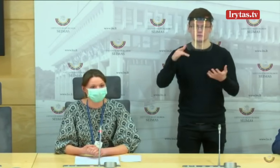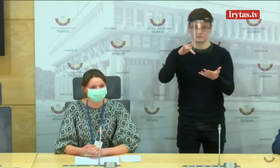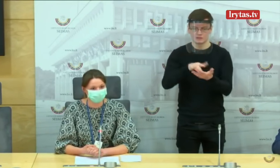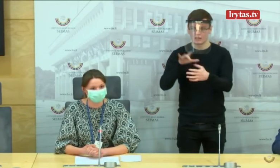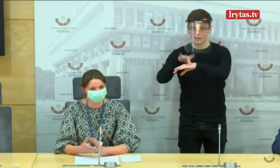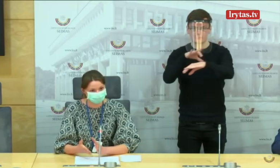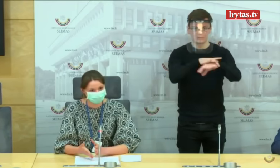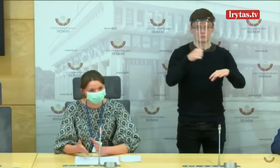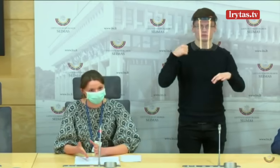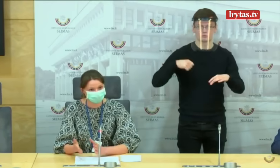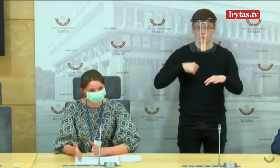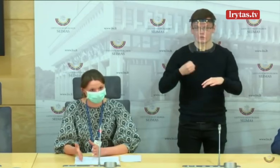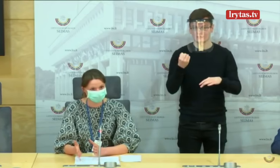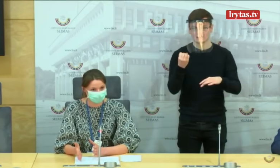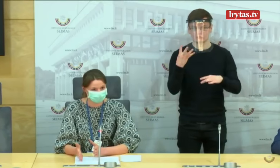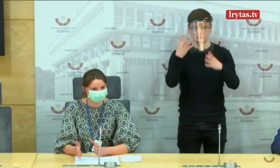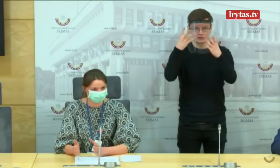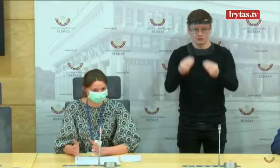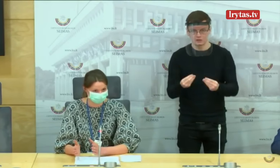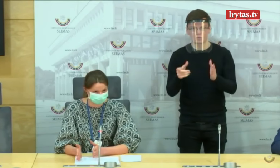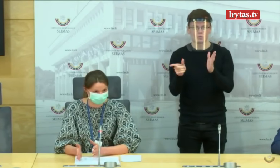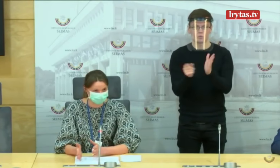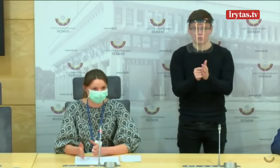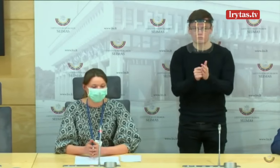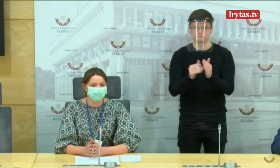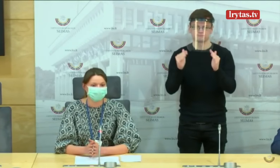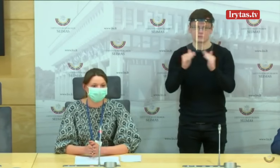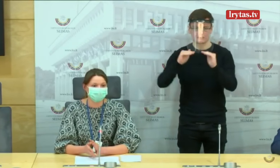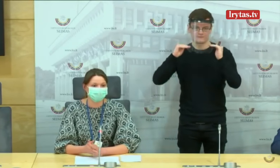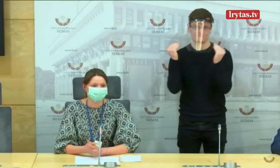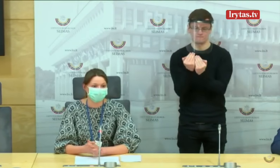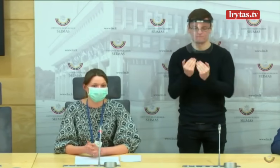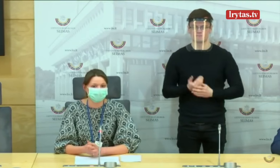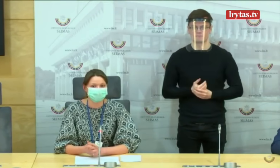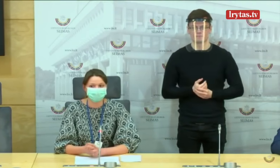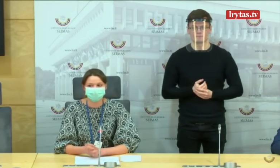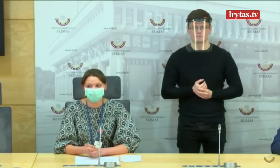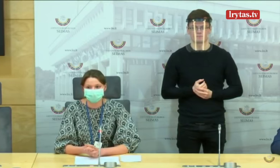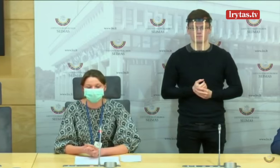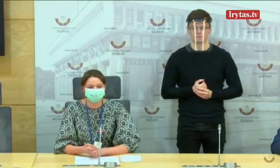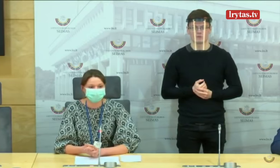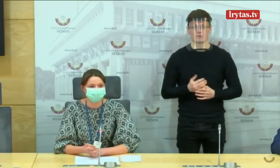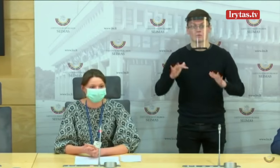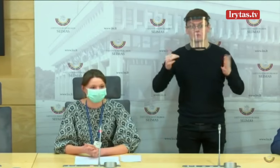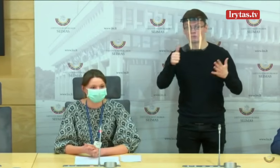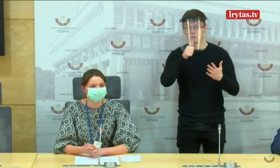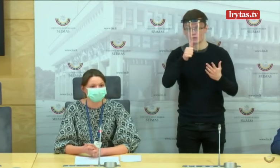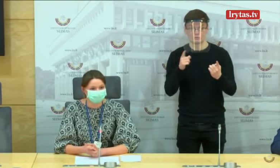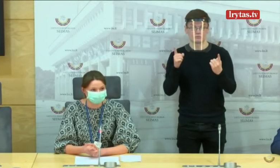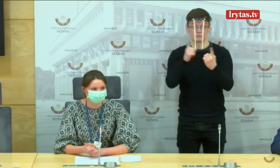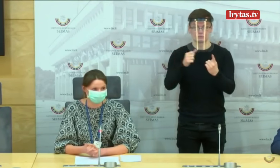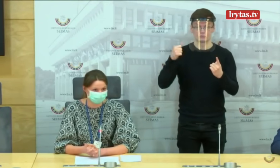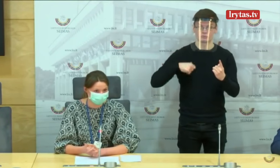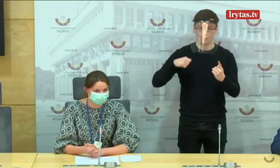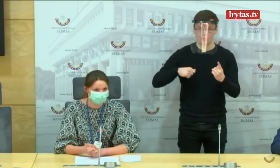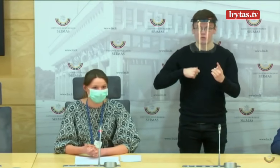izoliuojama 14 dienų po paskutinės sąlyčio datos. Na, o tokiu atveju, jeigu sąlytį turėjusiems asmenims